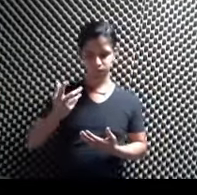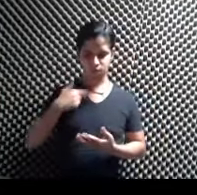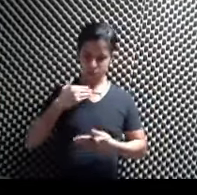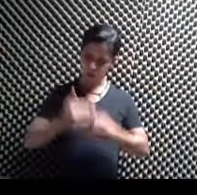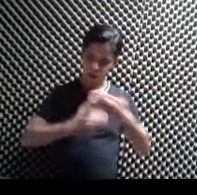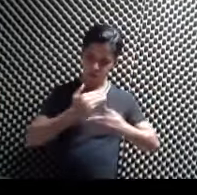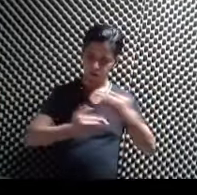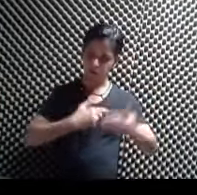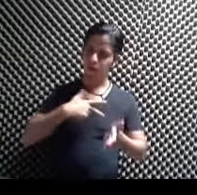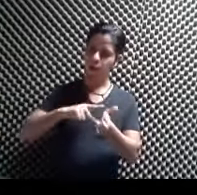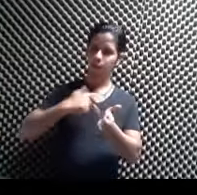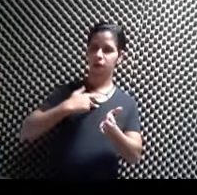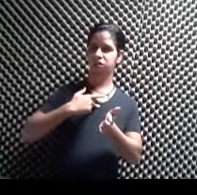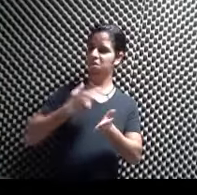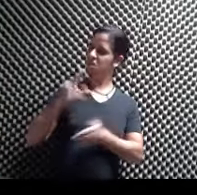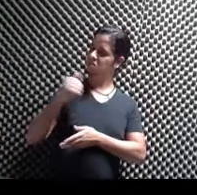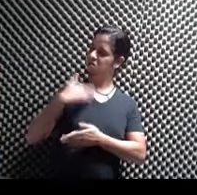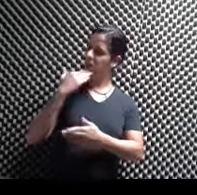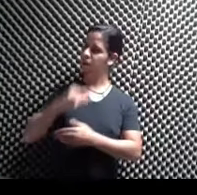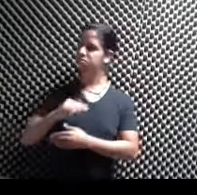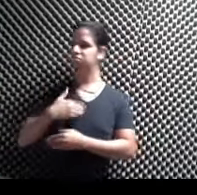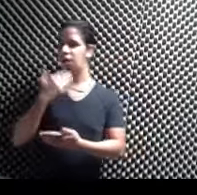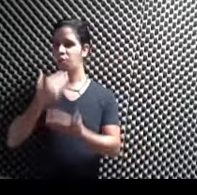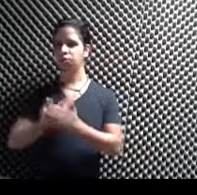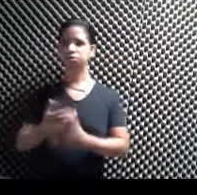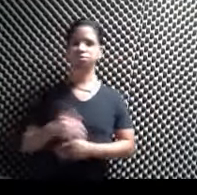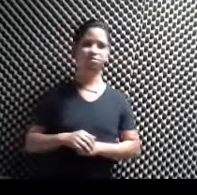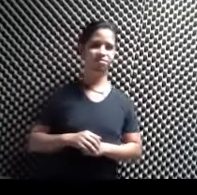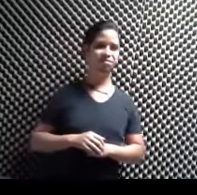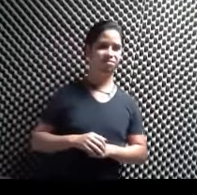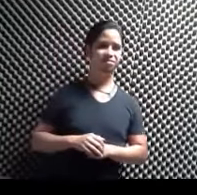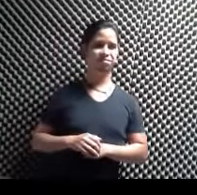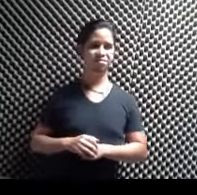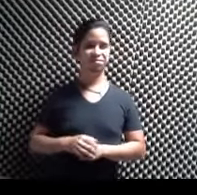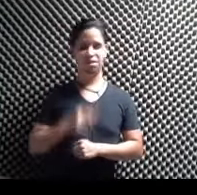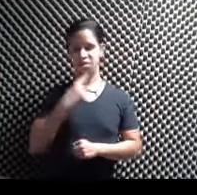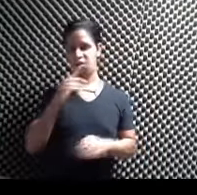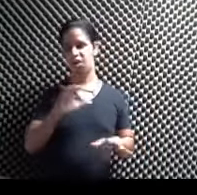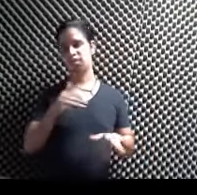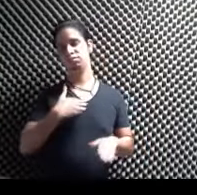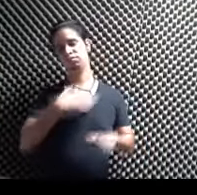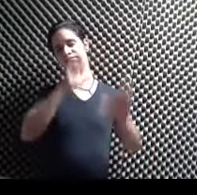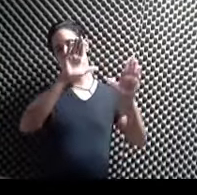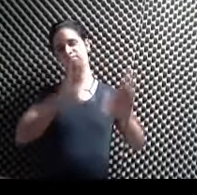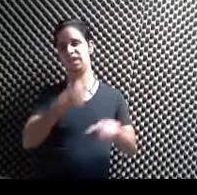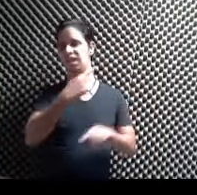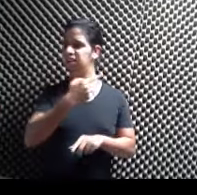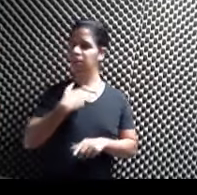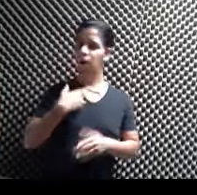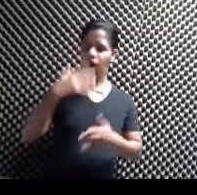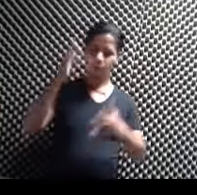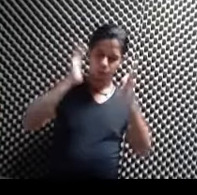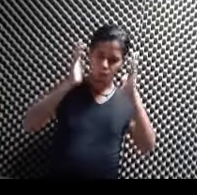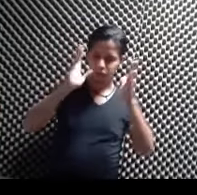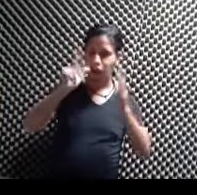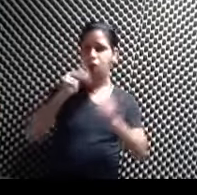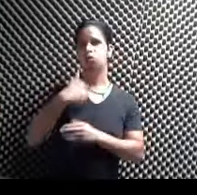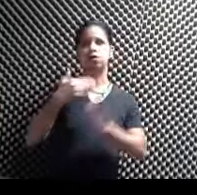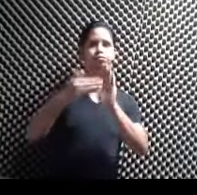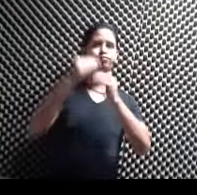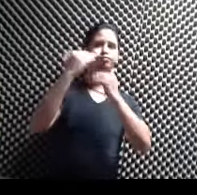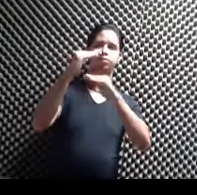en el proceso, exacto. Así que no está mal, ¿no? Qué época. No me puedo quejar. Lo hace excelentemente. No, por eso, alborotado y sin censura, otra vez,